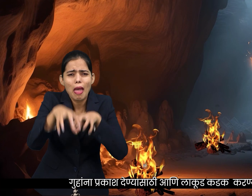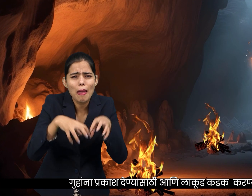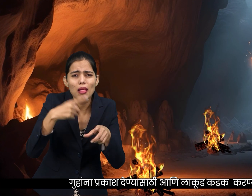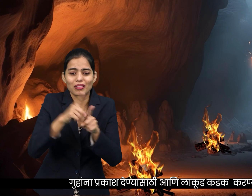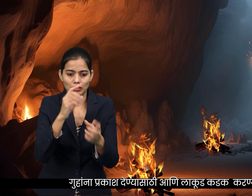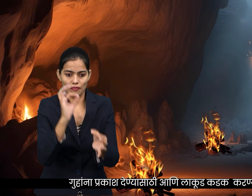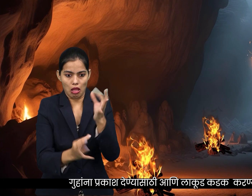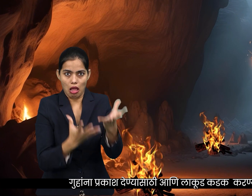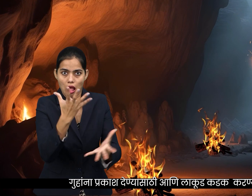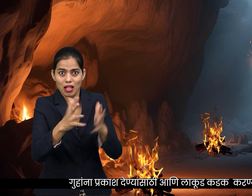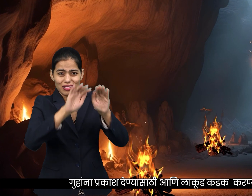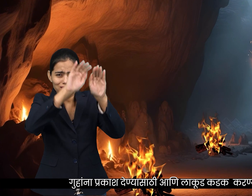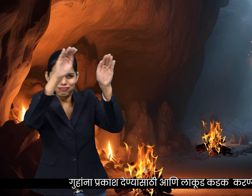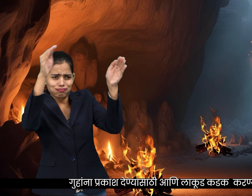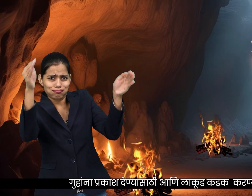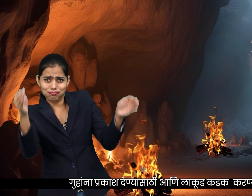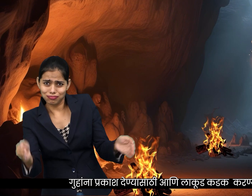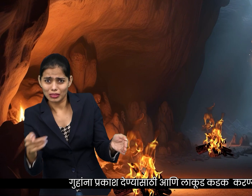करण्यासाठी,